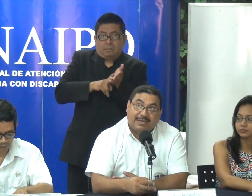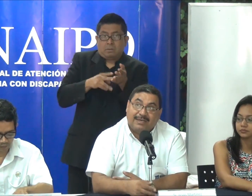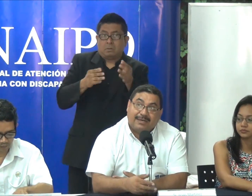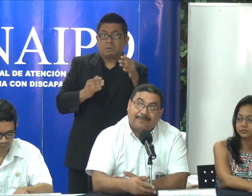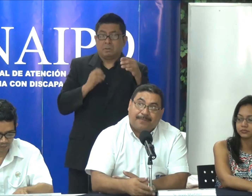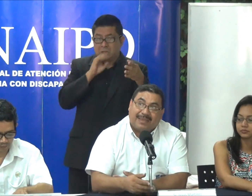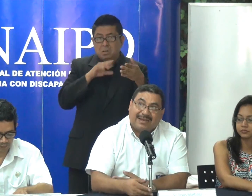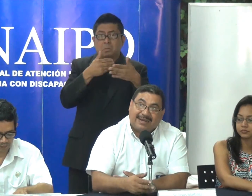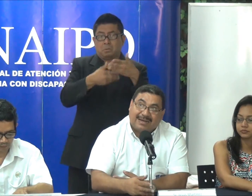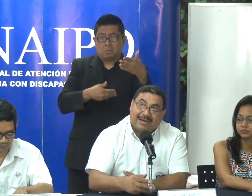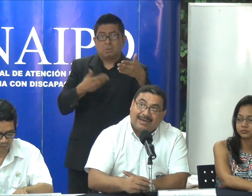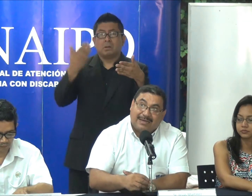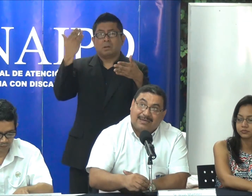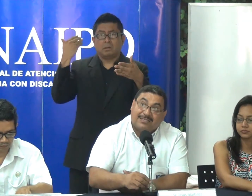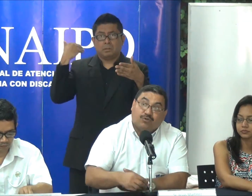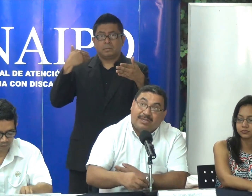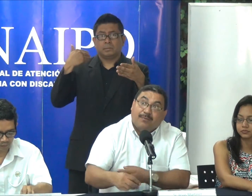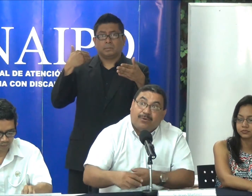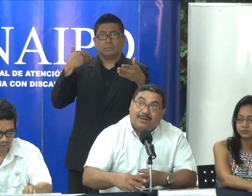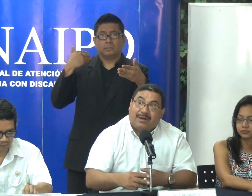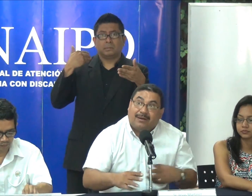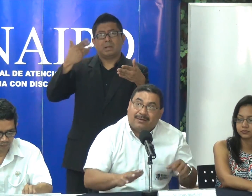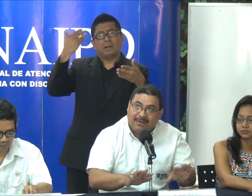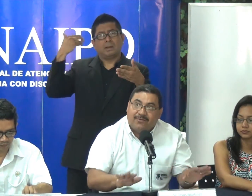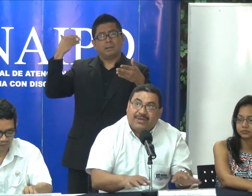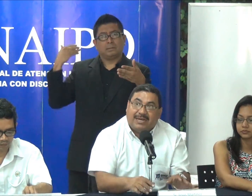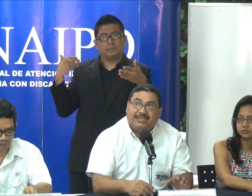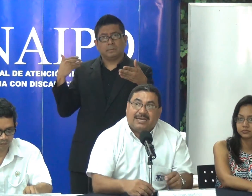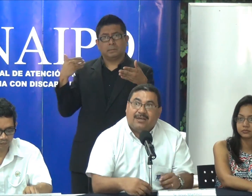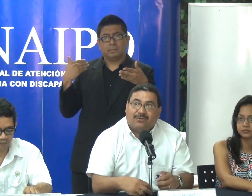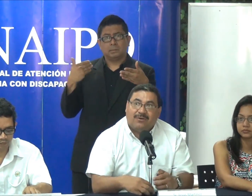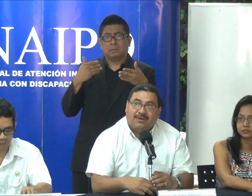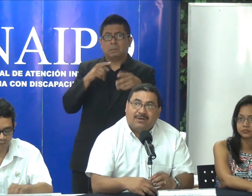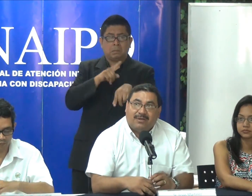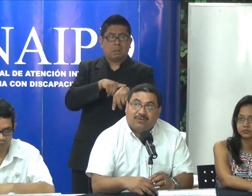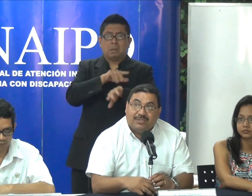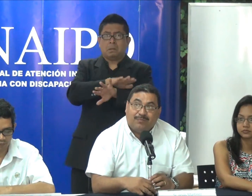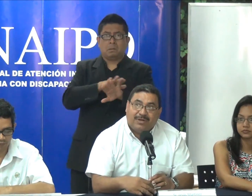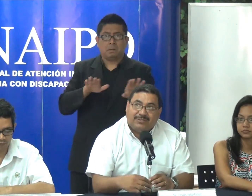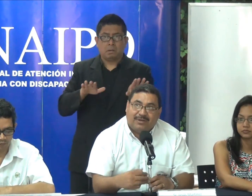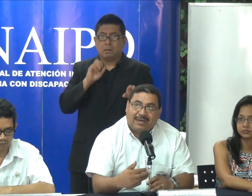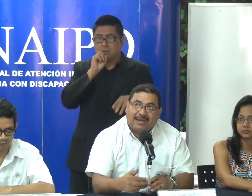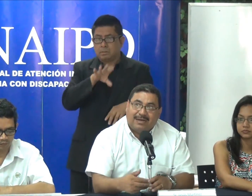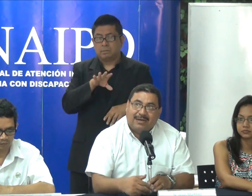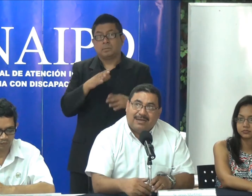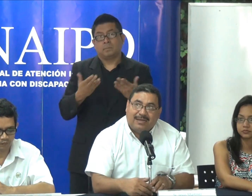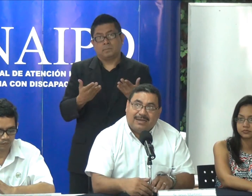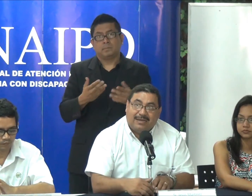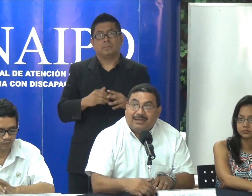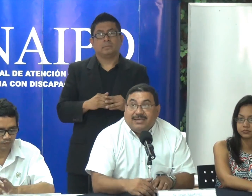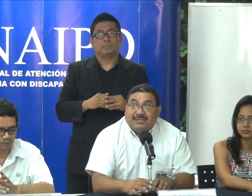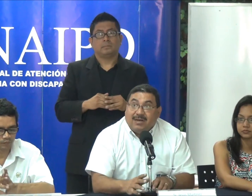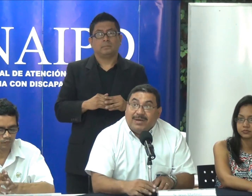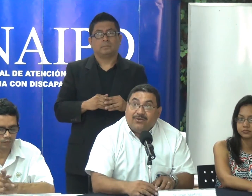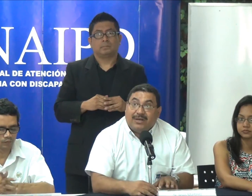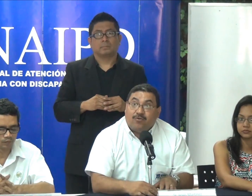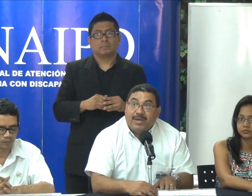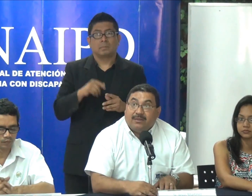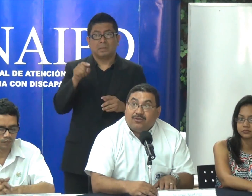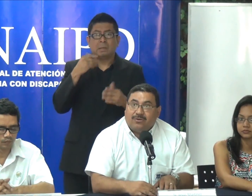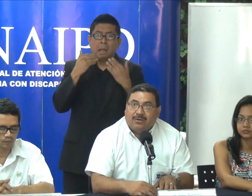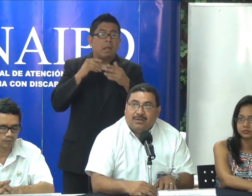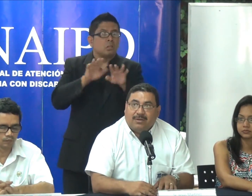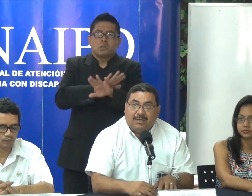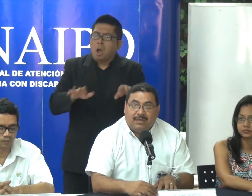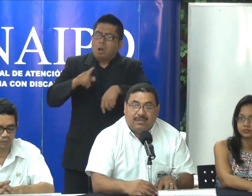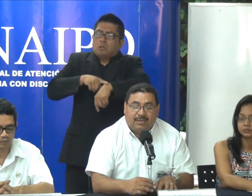sido en su tiempo han finalizado. Entonces por eso y ese es el mayor